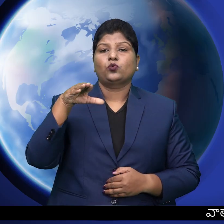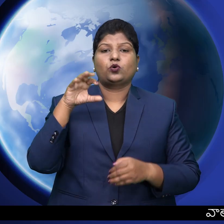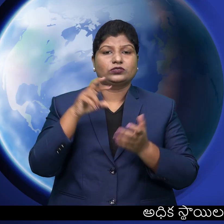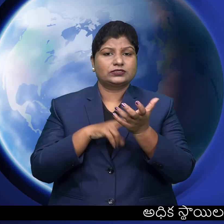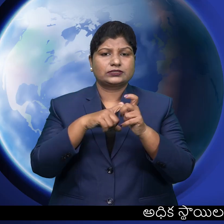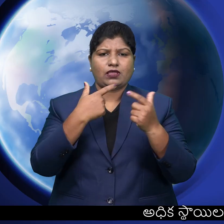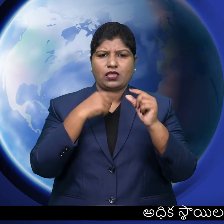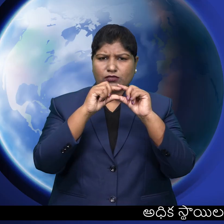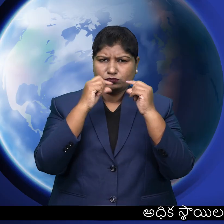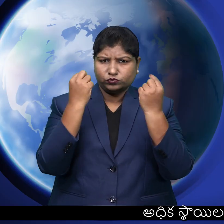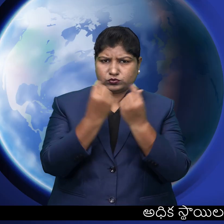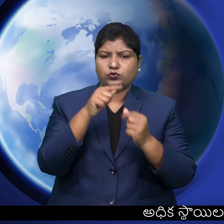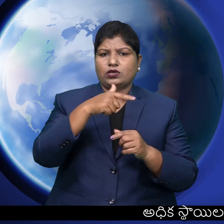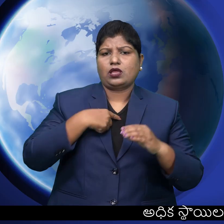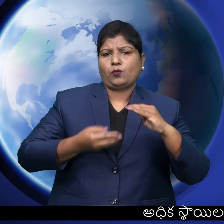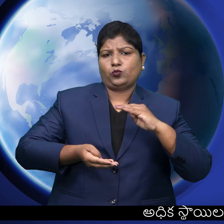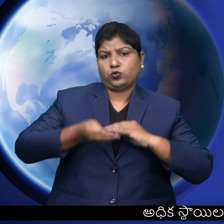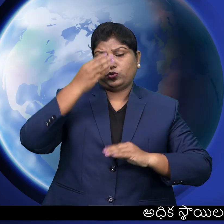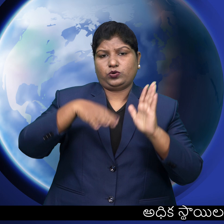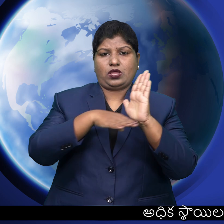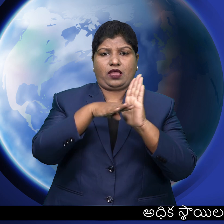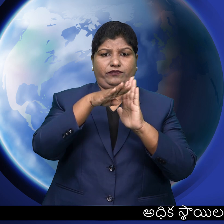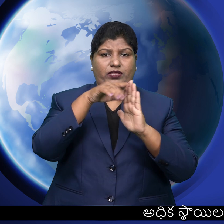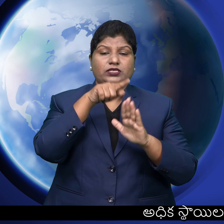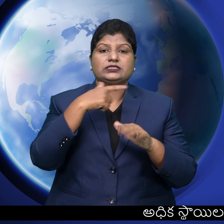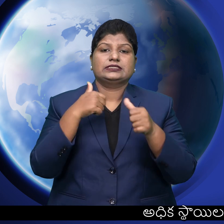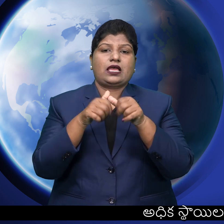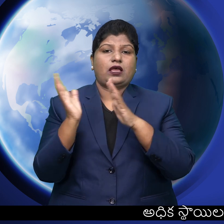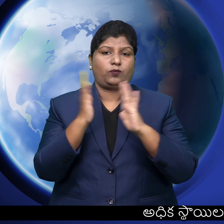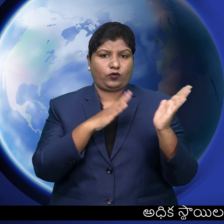వాతావరణంలోని అధిక స్థాయిలో ఉన్న ఓజోన్